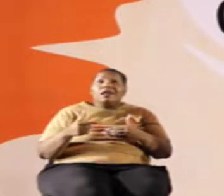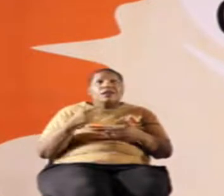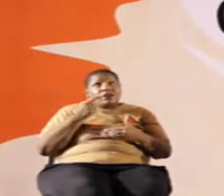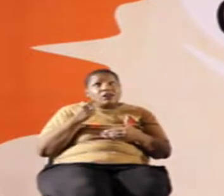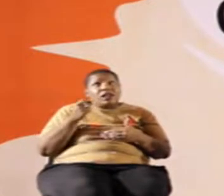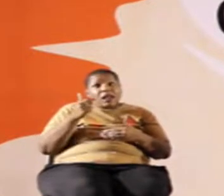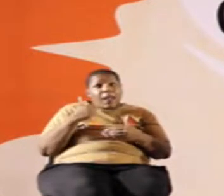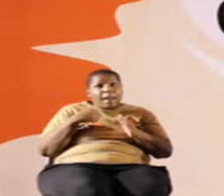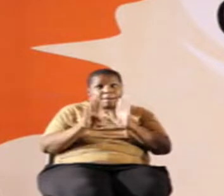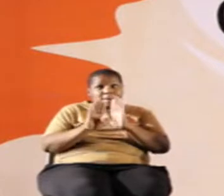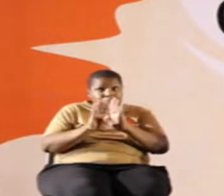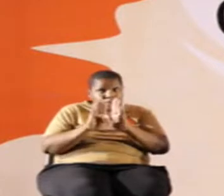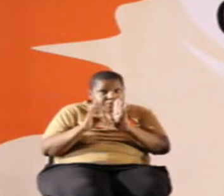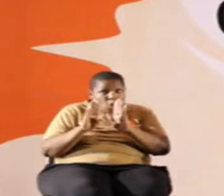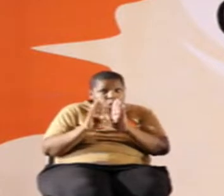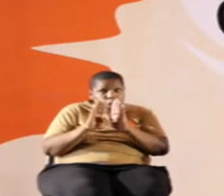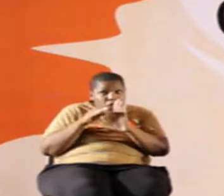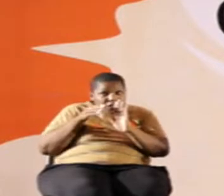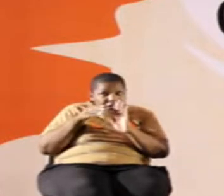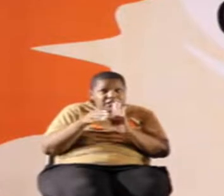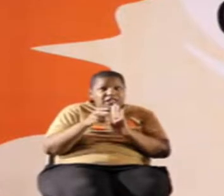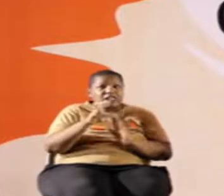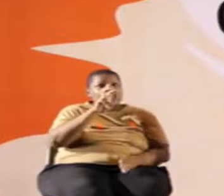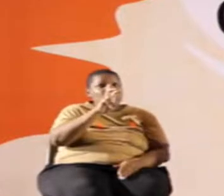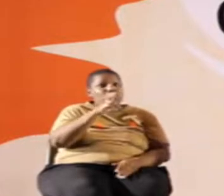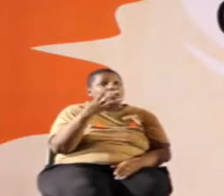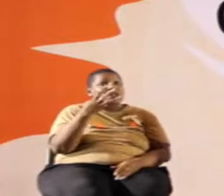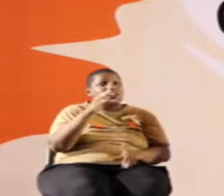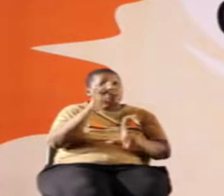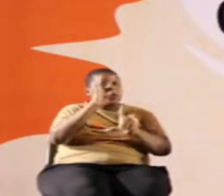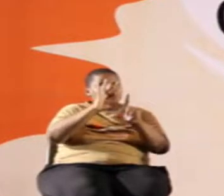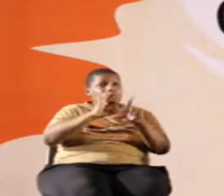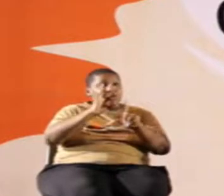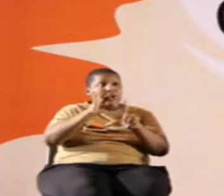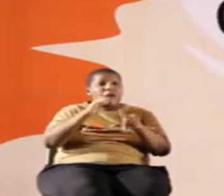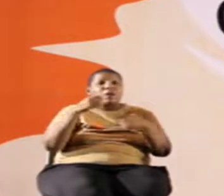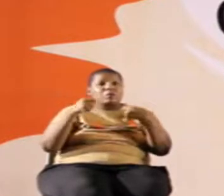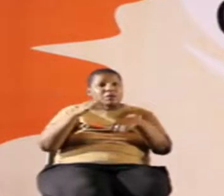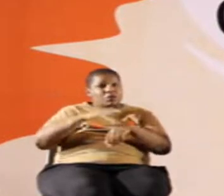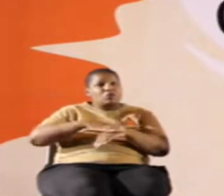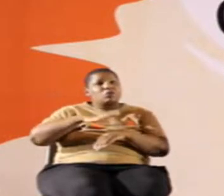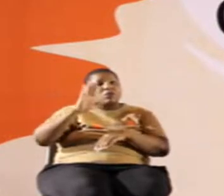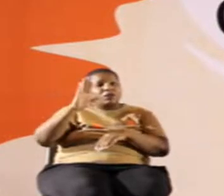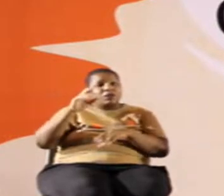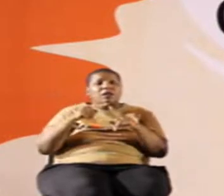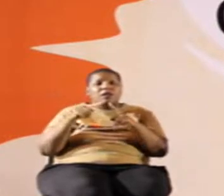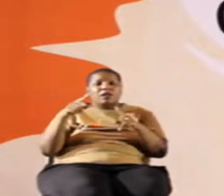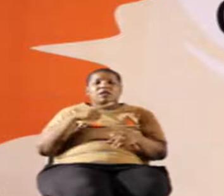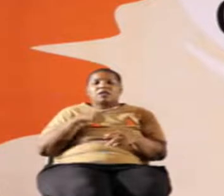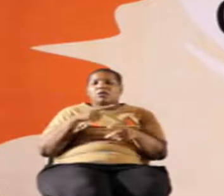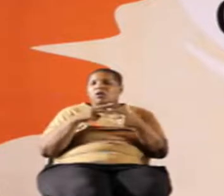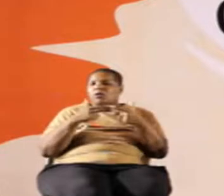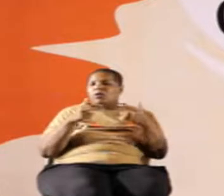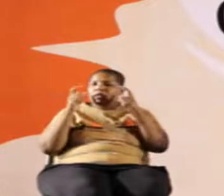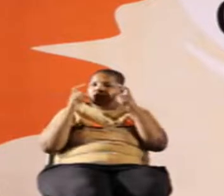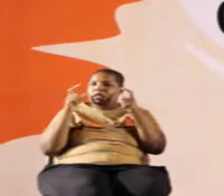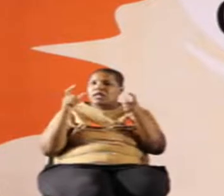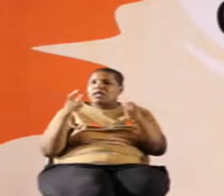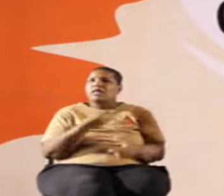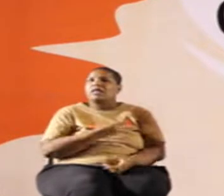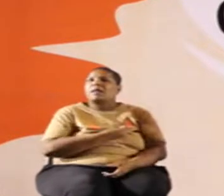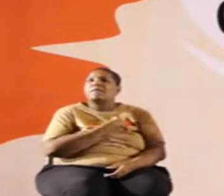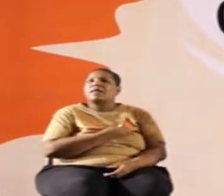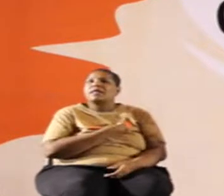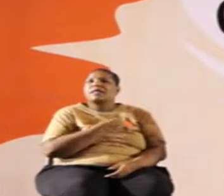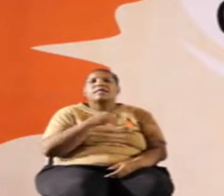na cota. A gente é 54%, 55% da população, precisa de mais. Mas tem um fenômeno interessante nessa presença